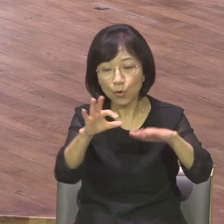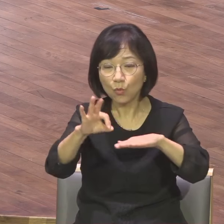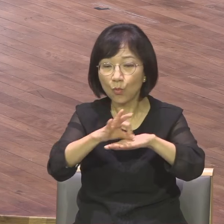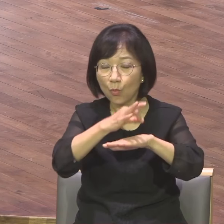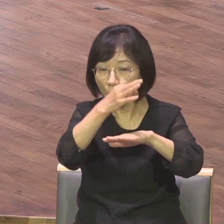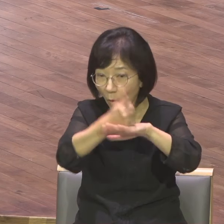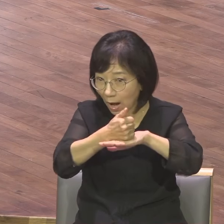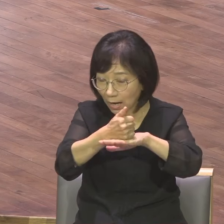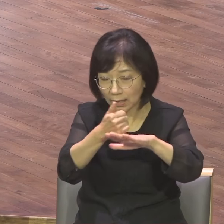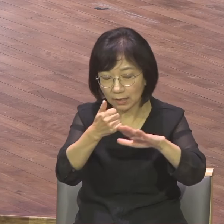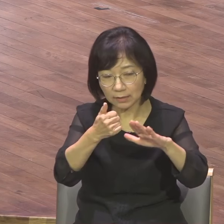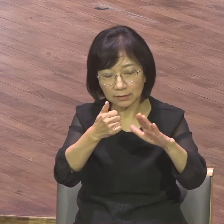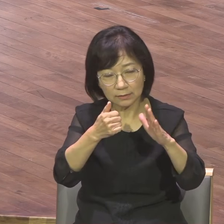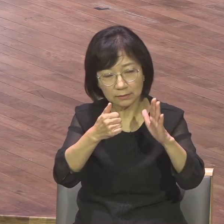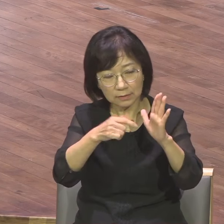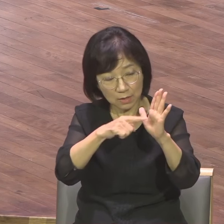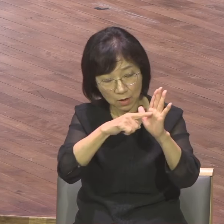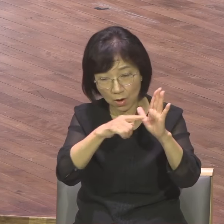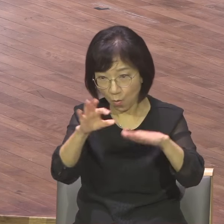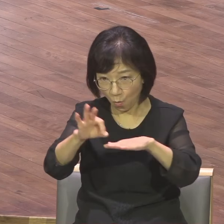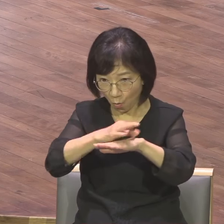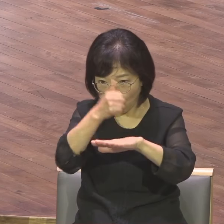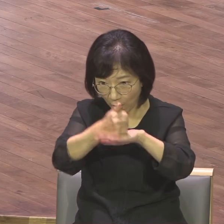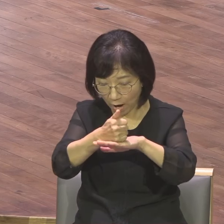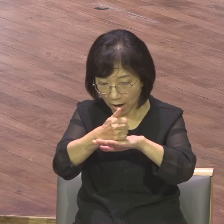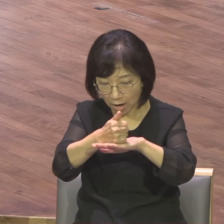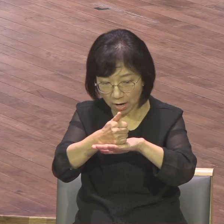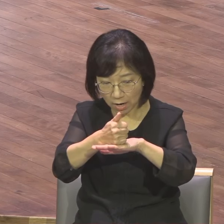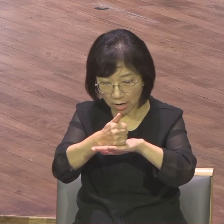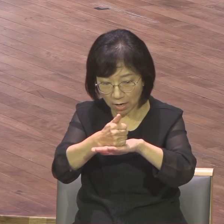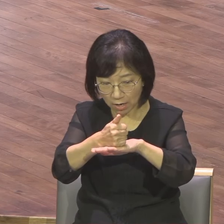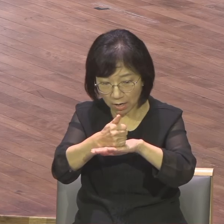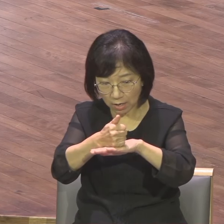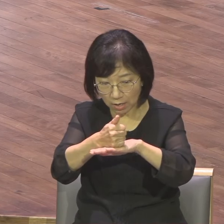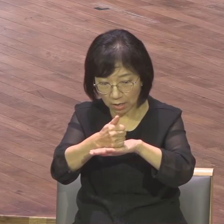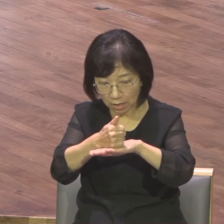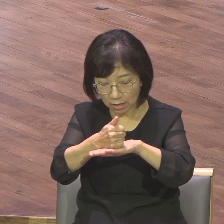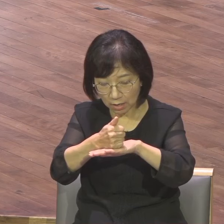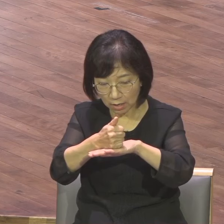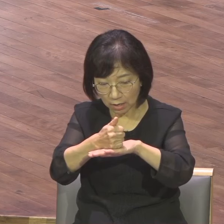왕이 됐는데도 바알을 섬겼어요.